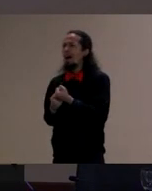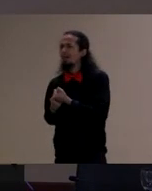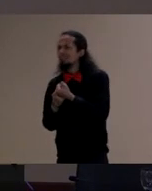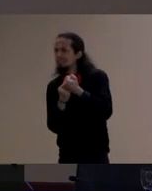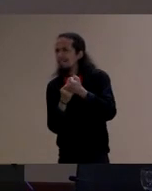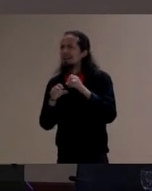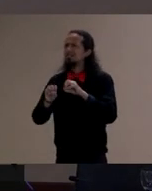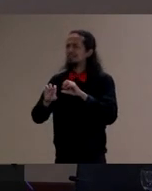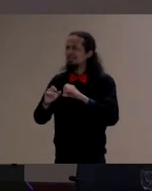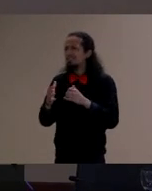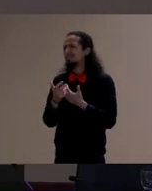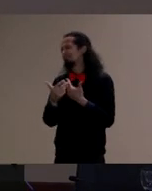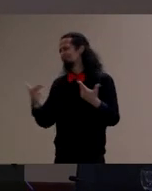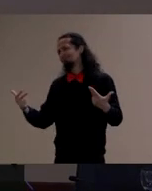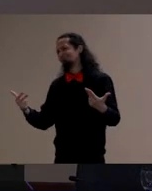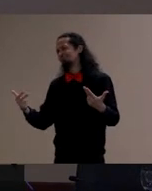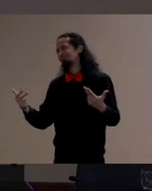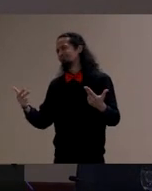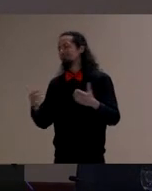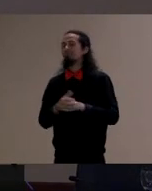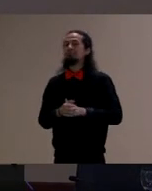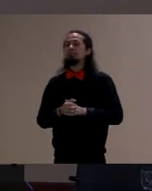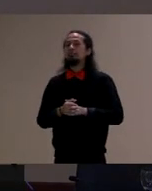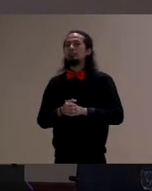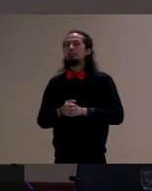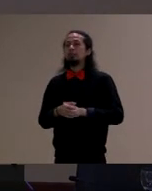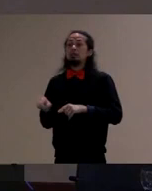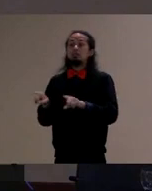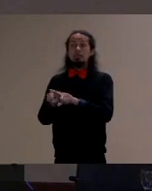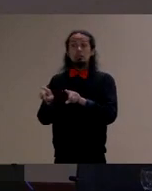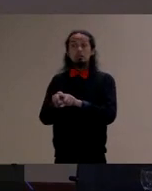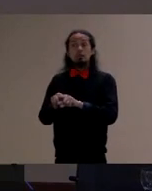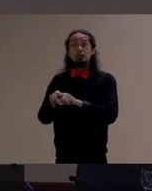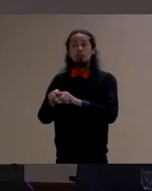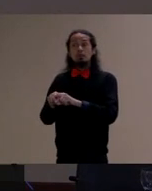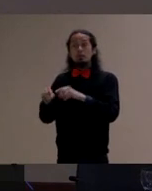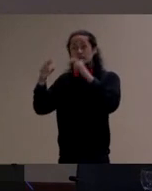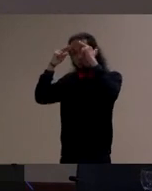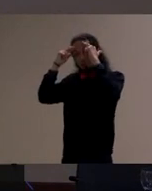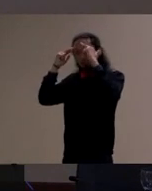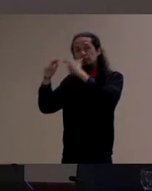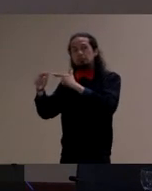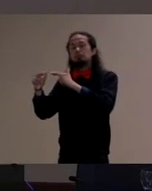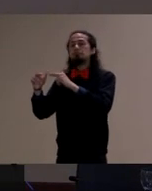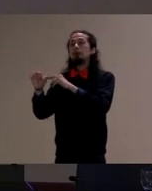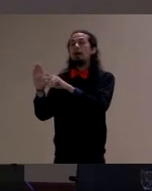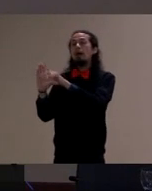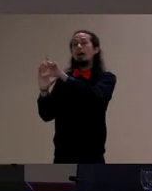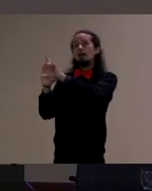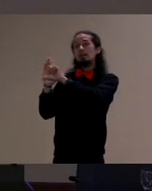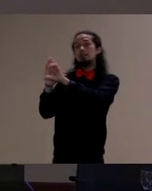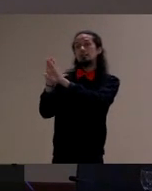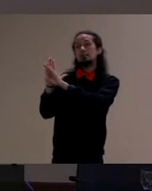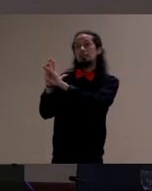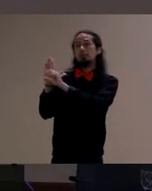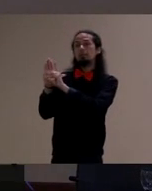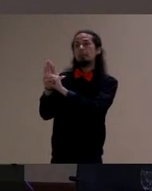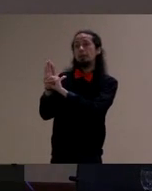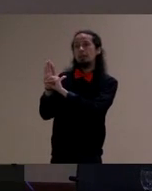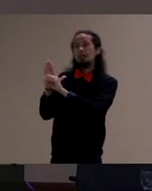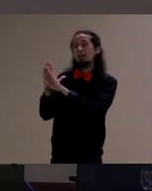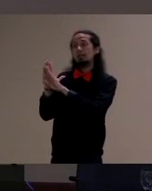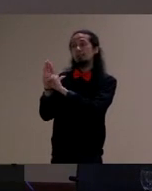então também respeitando o que diz a LDB né fomos respeitando O que dizia